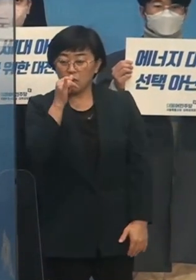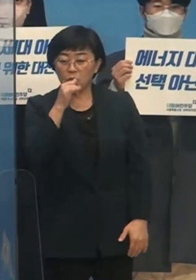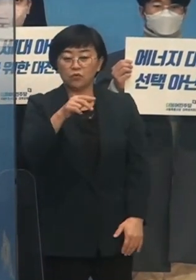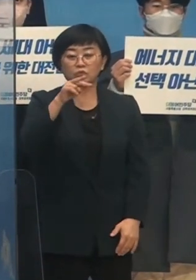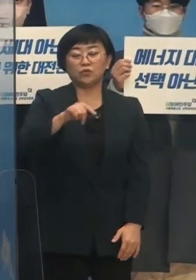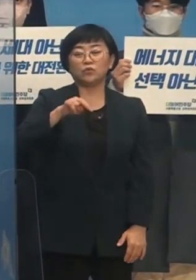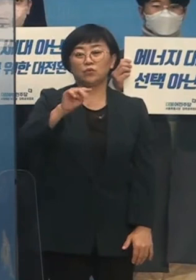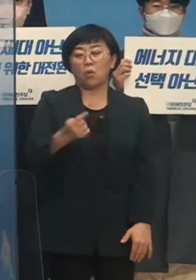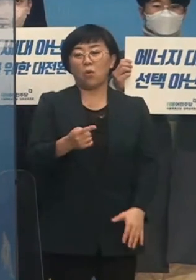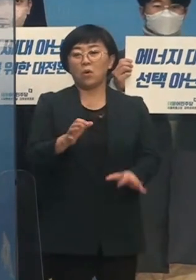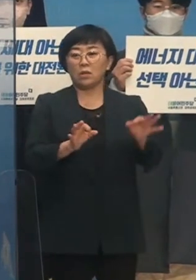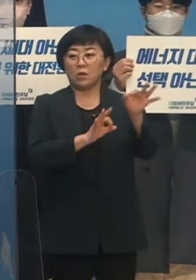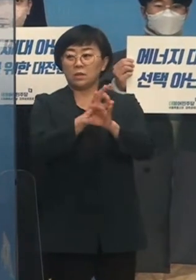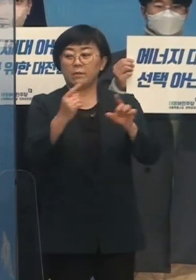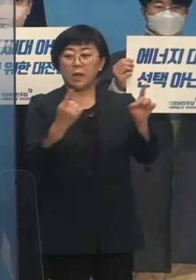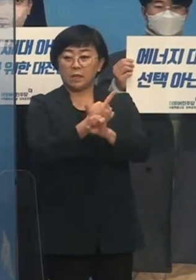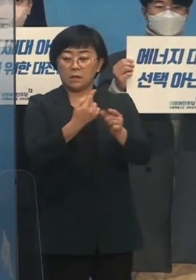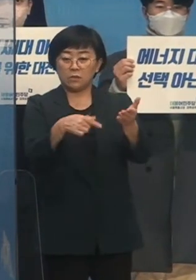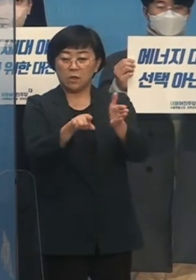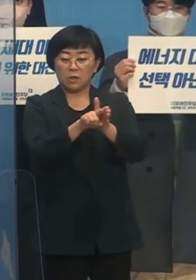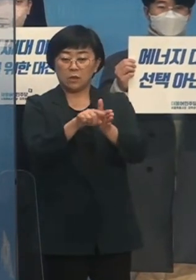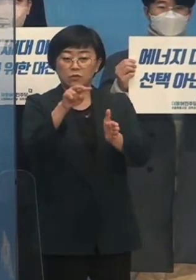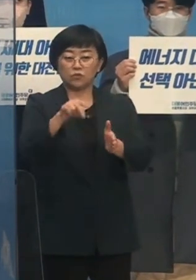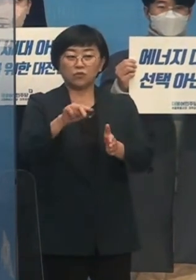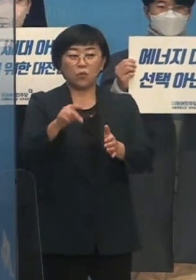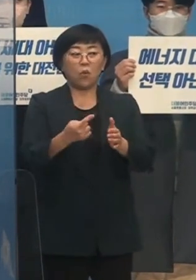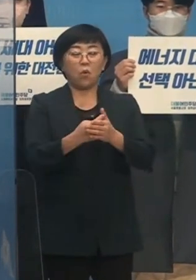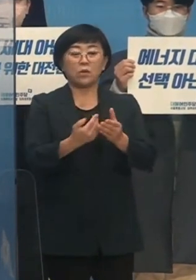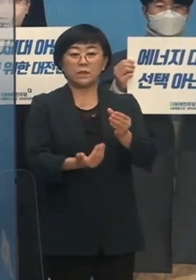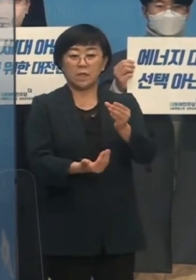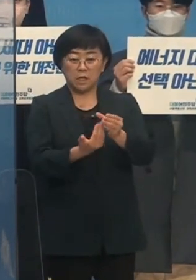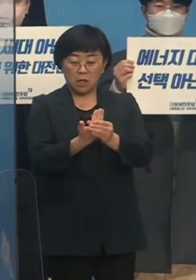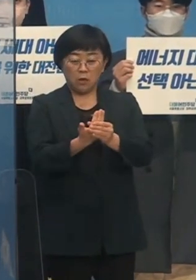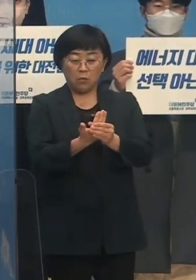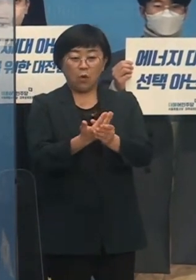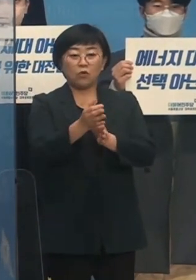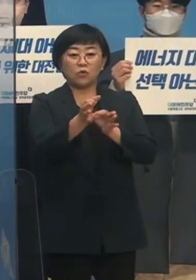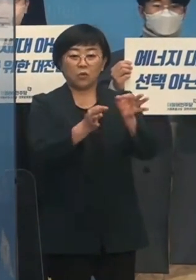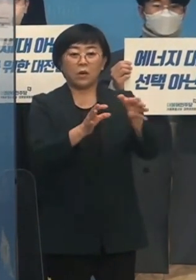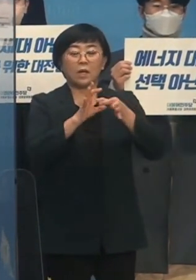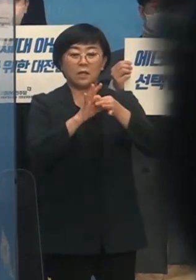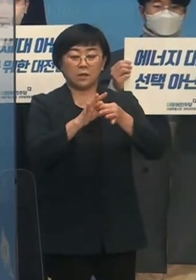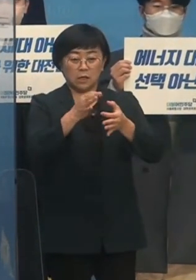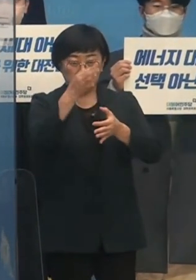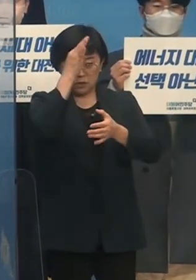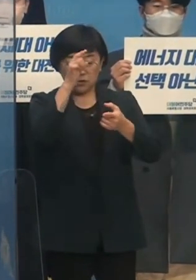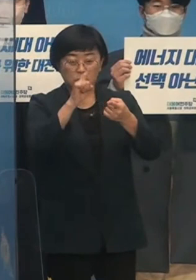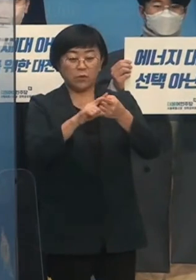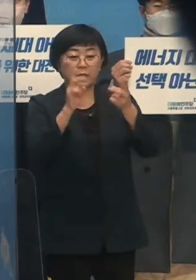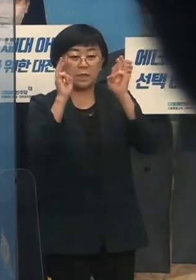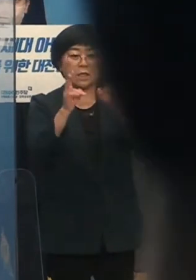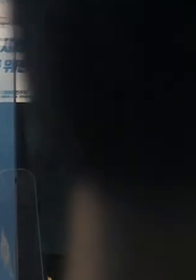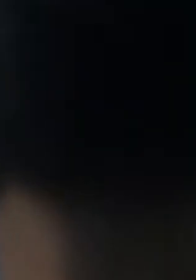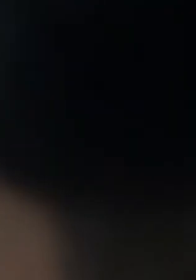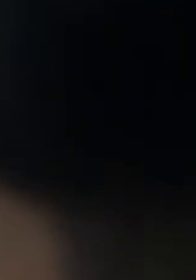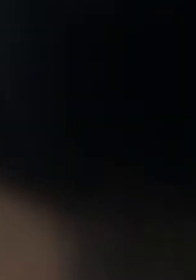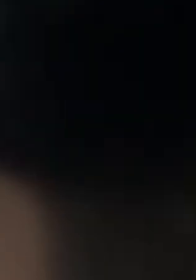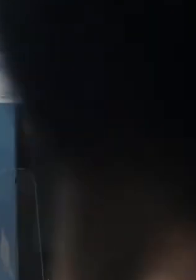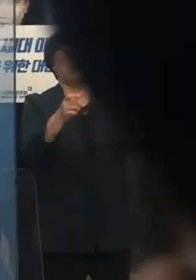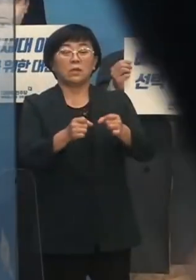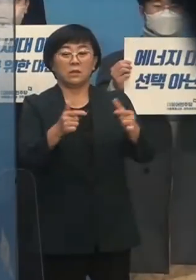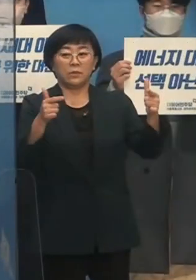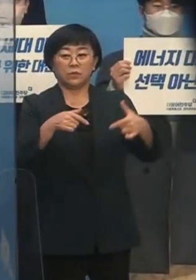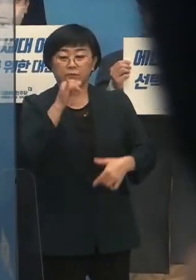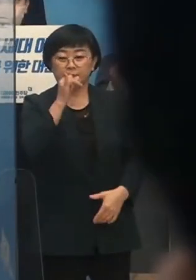수소 경제로의 전환에 있어서 수소 생산 및 유통과 관련된 기술과 기업에 대한 투자를 확대해야 합니다.